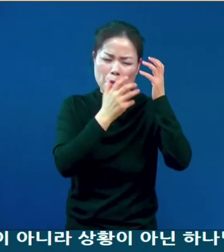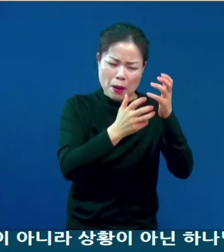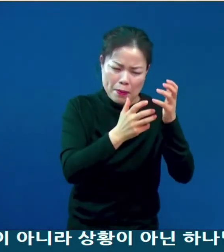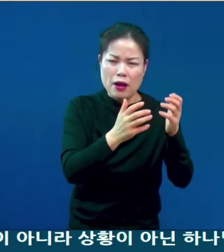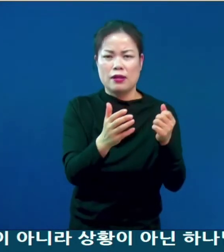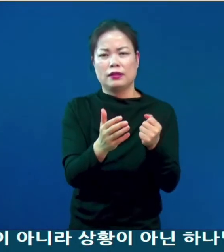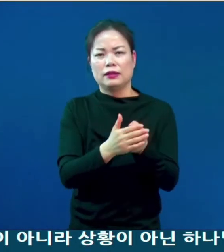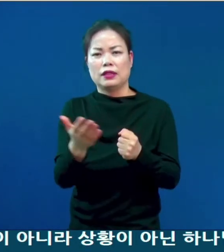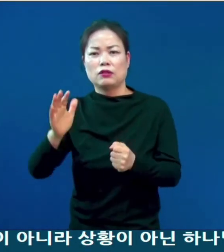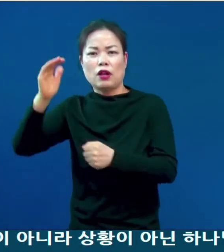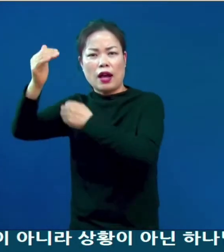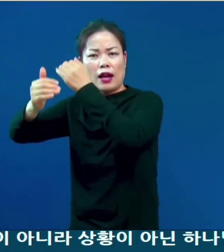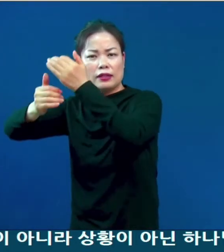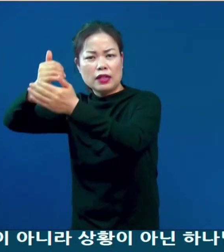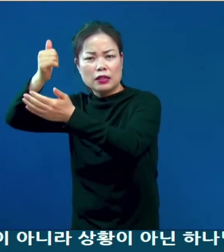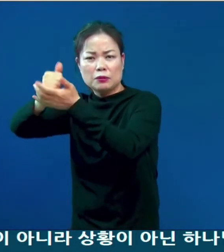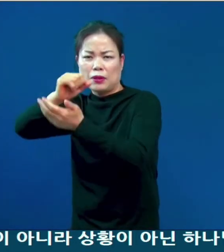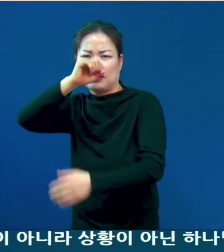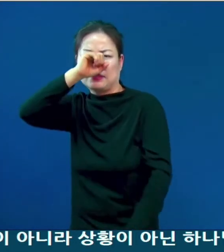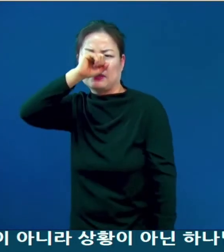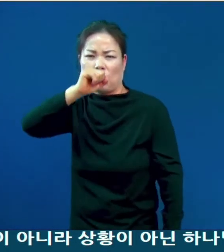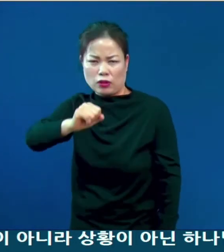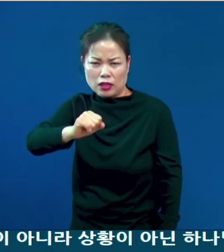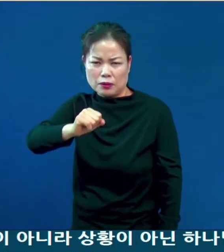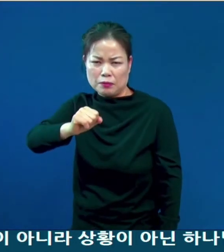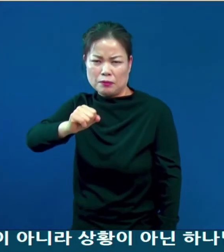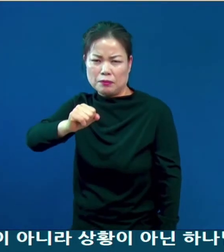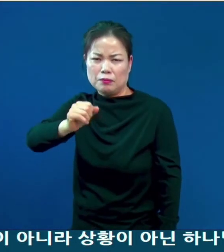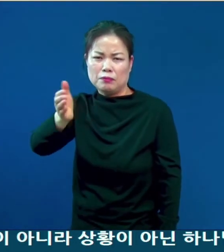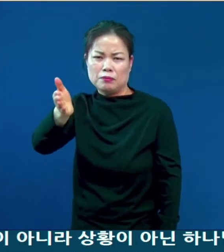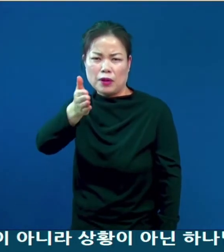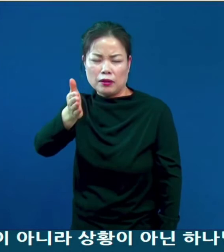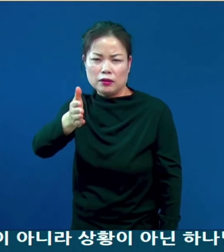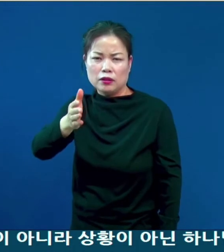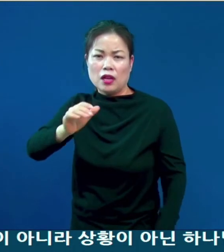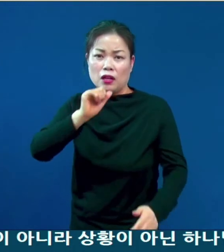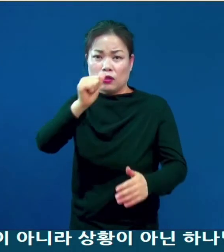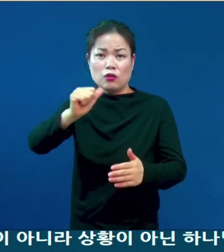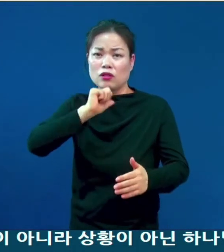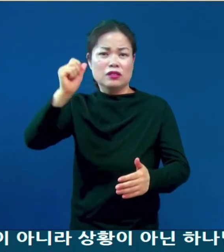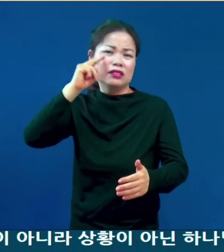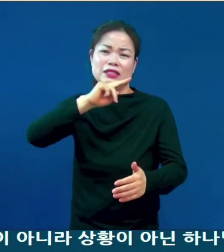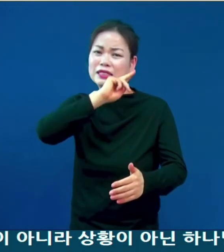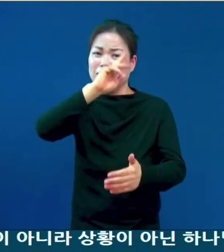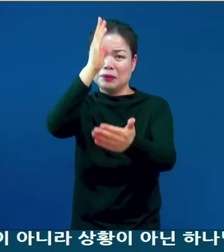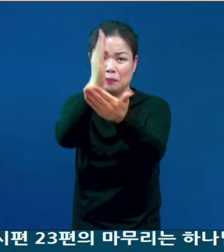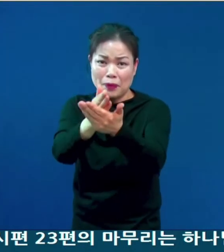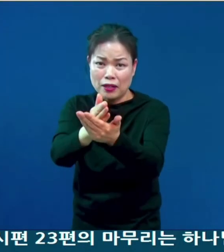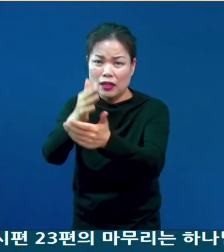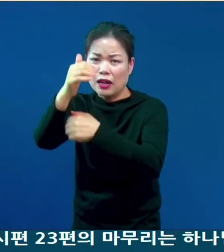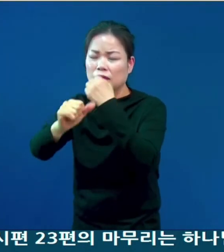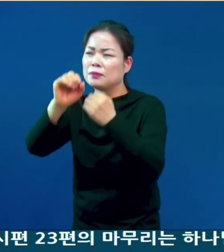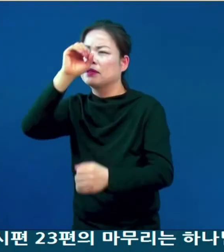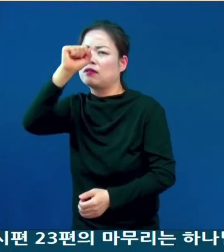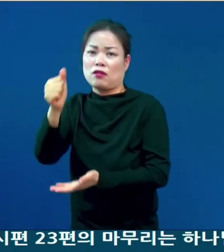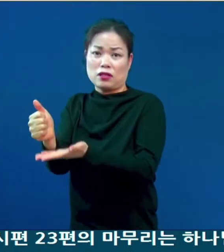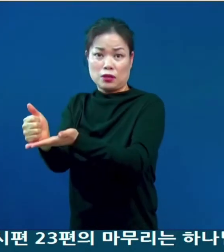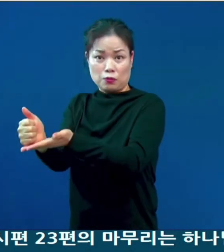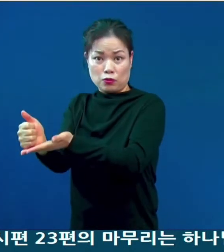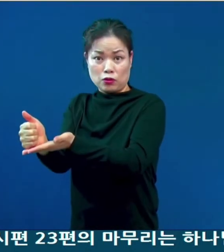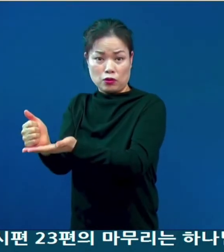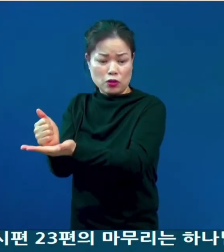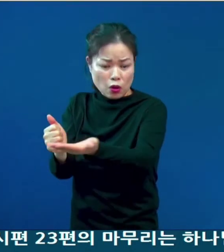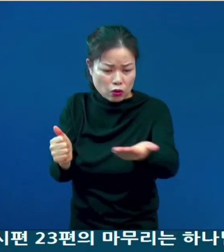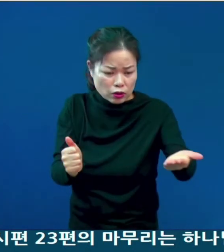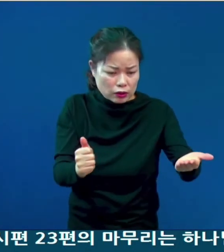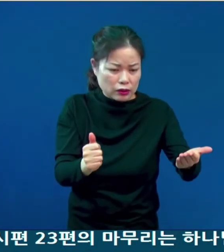함몰시킬지라도 하나님의 선하심만큼은 결코 의심하지 마시기 바랍니다. 하나님은 선하신 분이십니다.